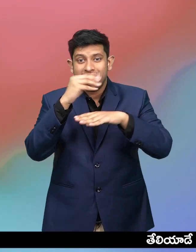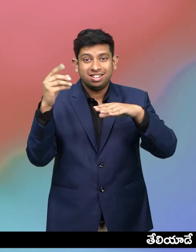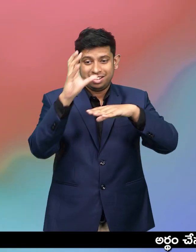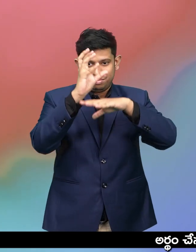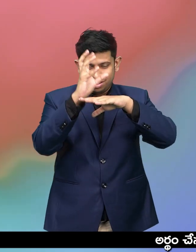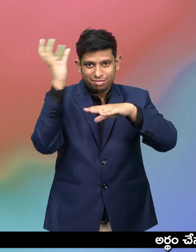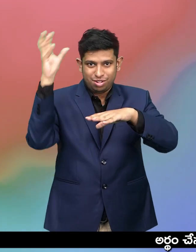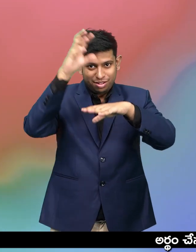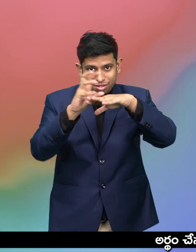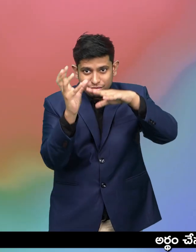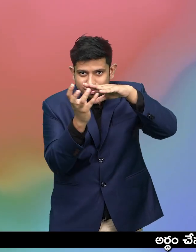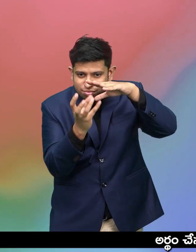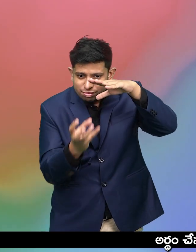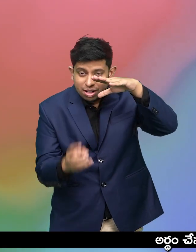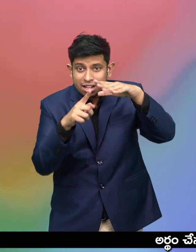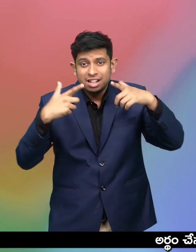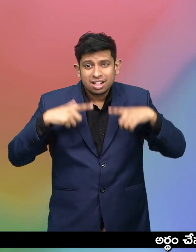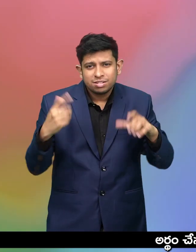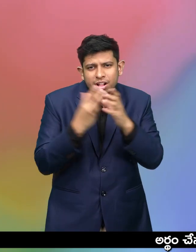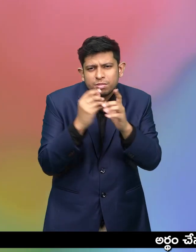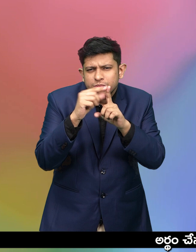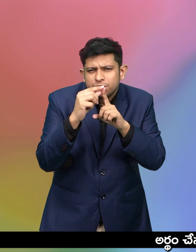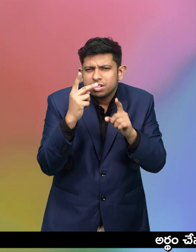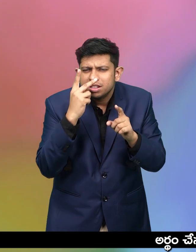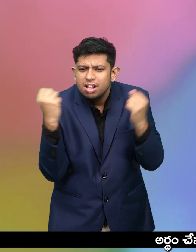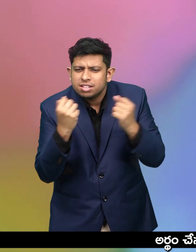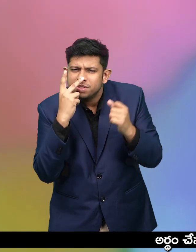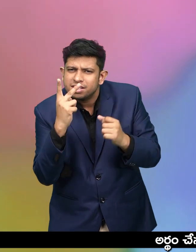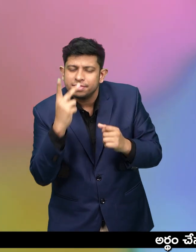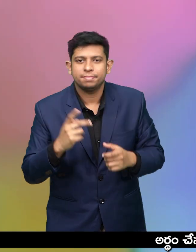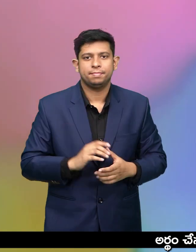భావనను అర్థం చేసుకోవడానికి ఒక కార్యాచరణ చేద్దాం.